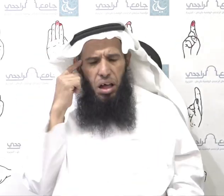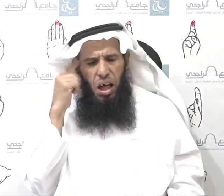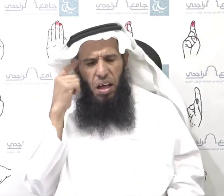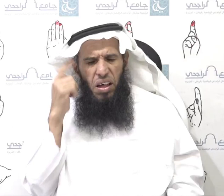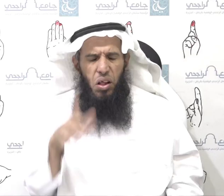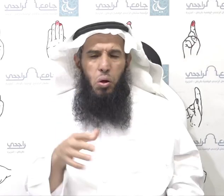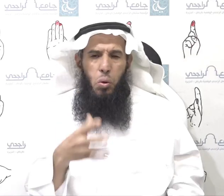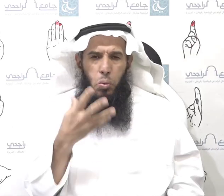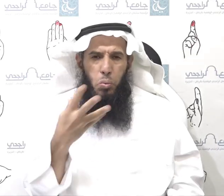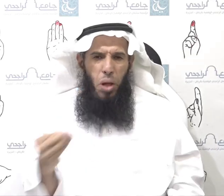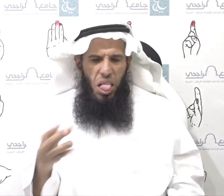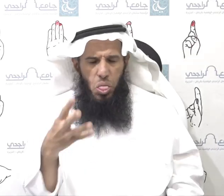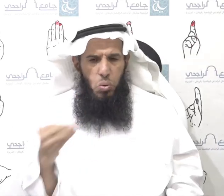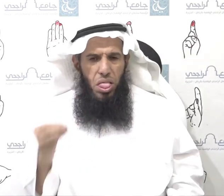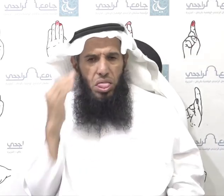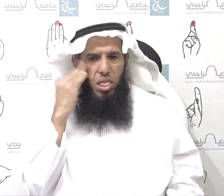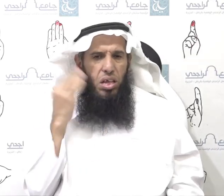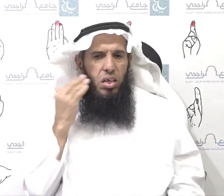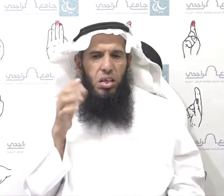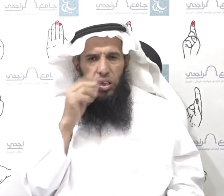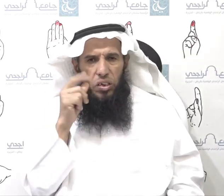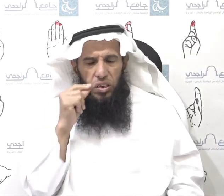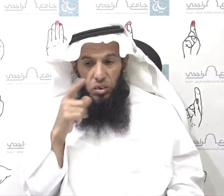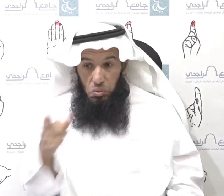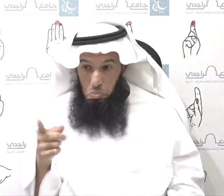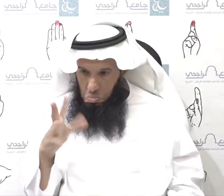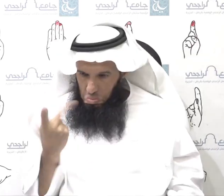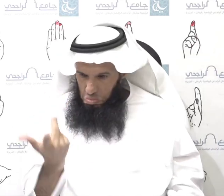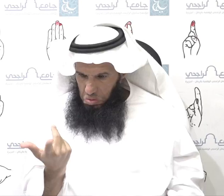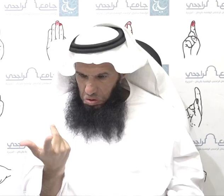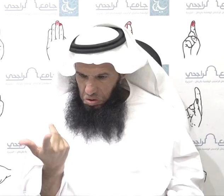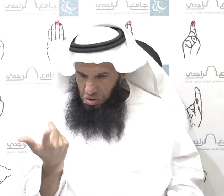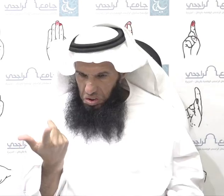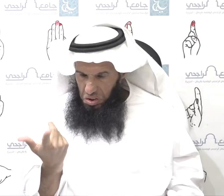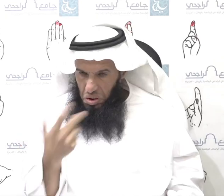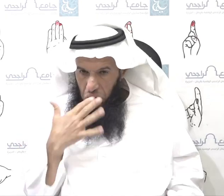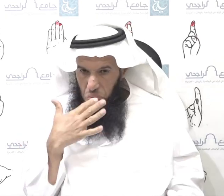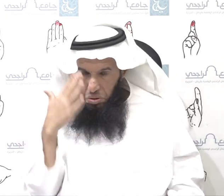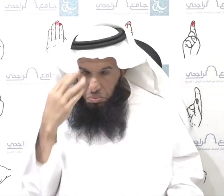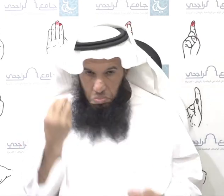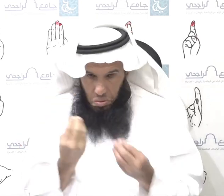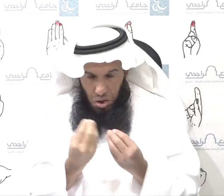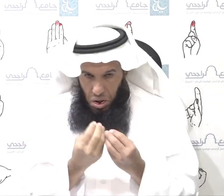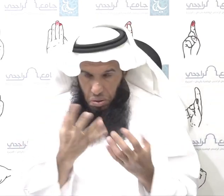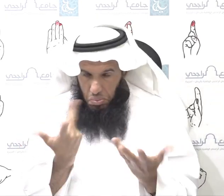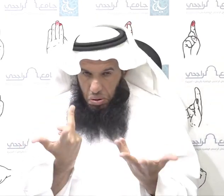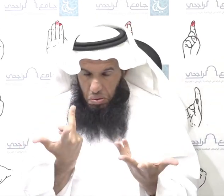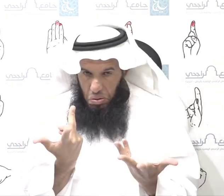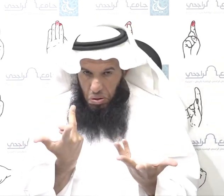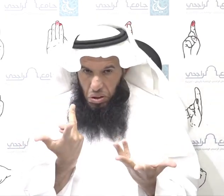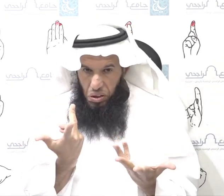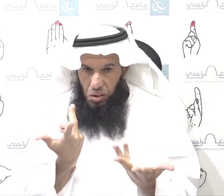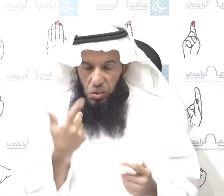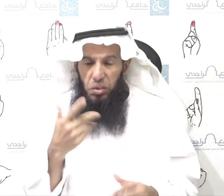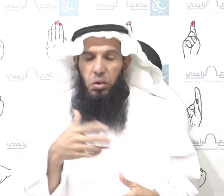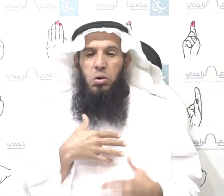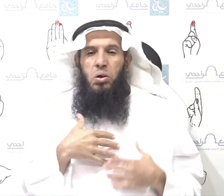الأولاد والبنات. من هذا الذي يجالس الكبير؟ من هذا الذي يؤانسه؟ من هذا